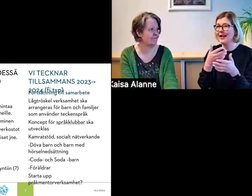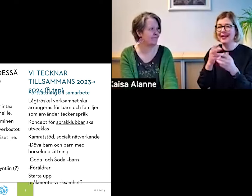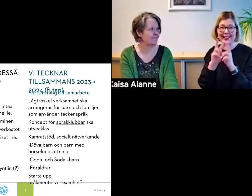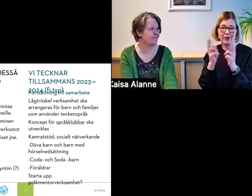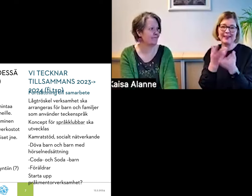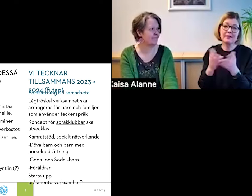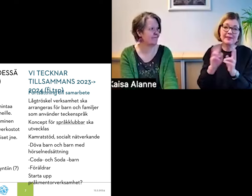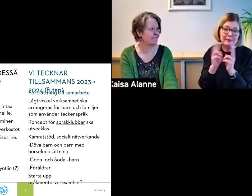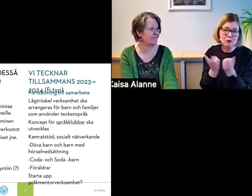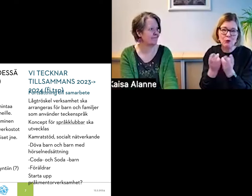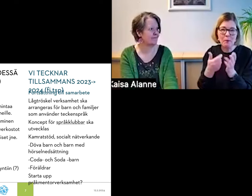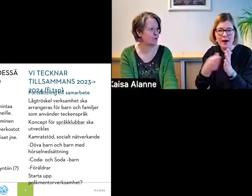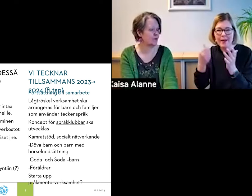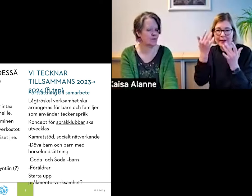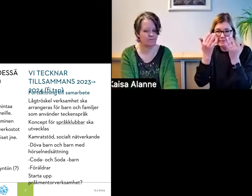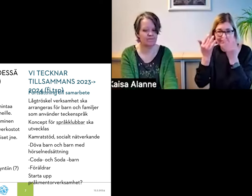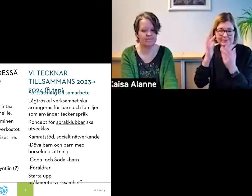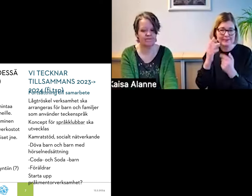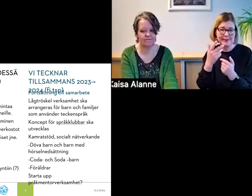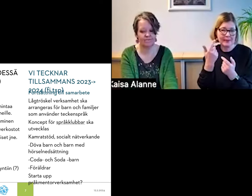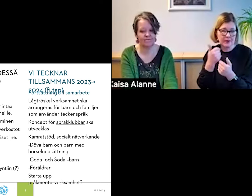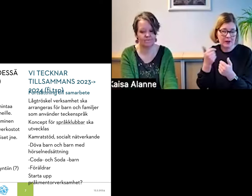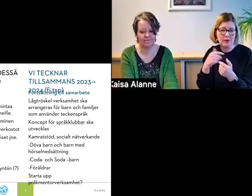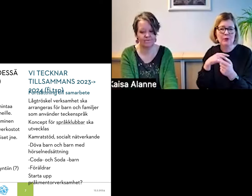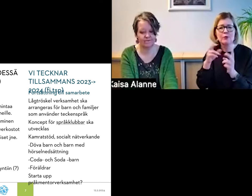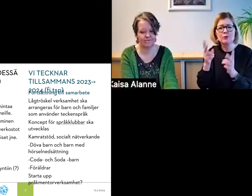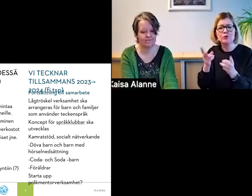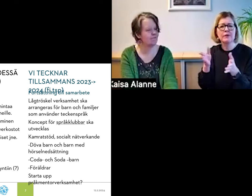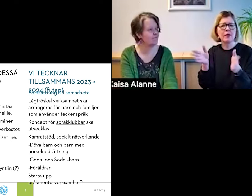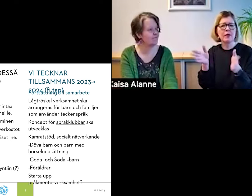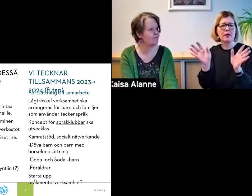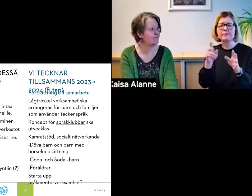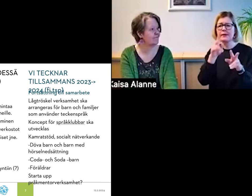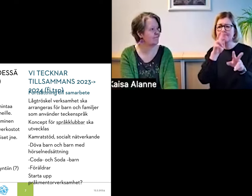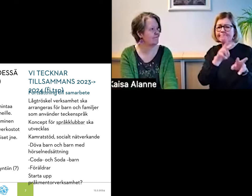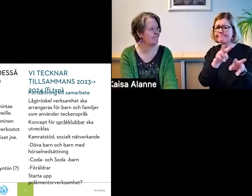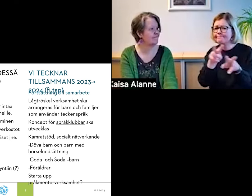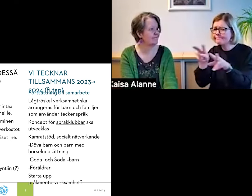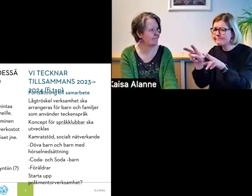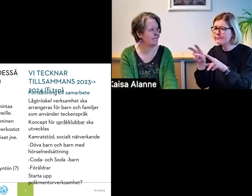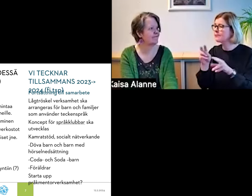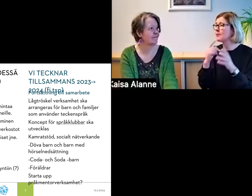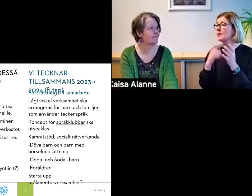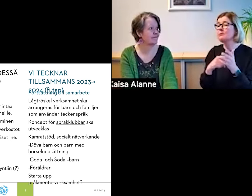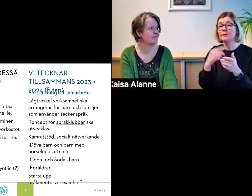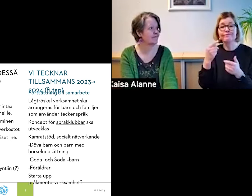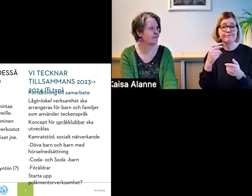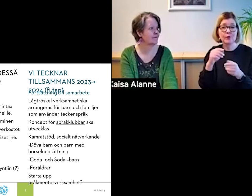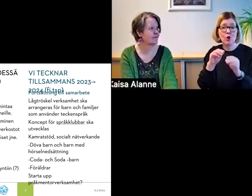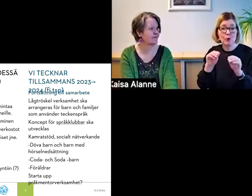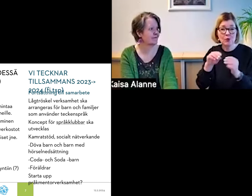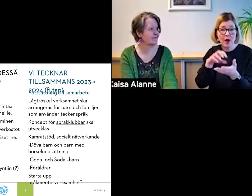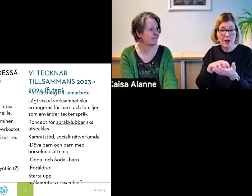työryhmä ei keskity pelkästään esimerkiksi tähän kerhotoiminnan, kielikerhotoiminnan miettimiseen, vaan hyvin